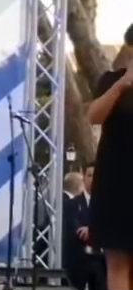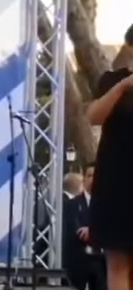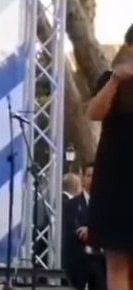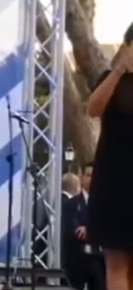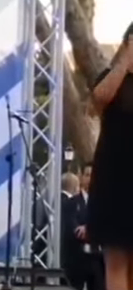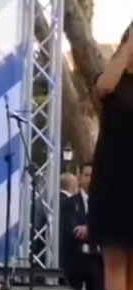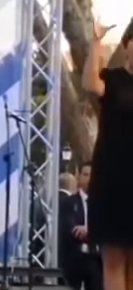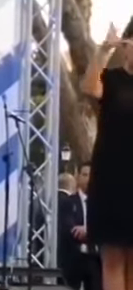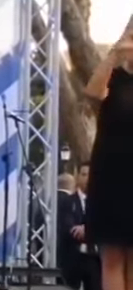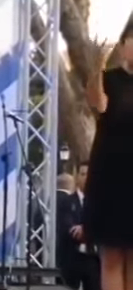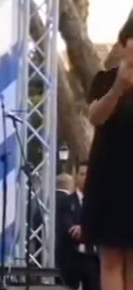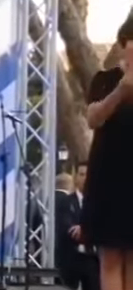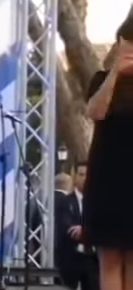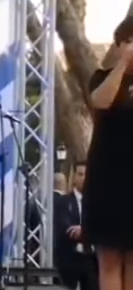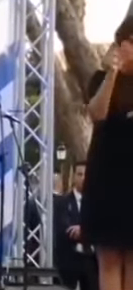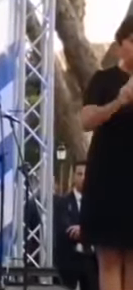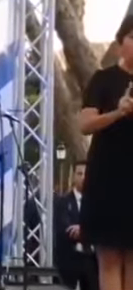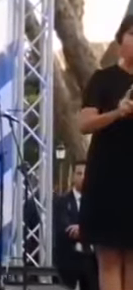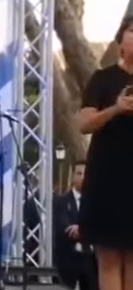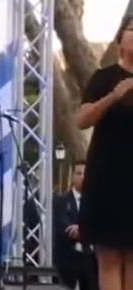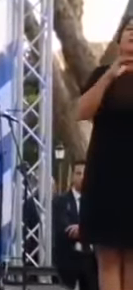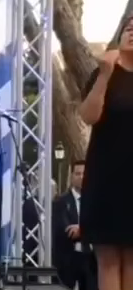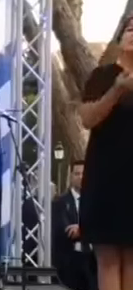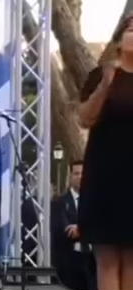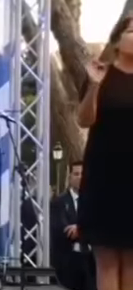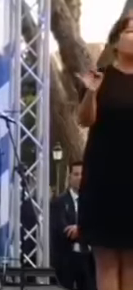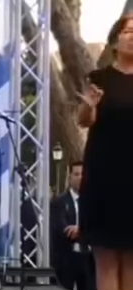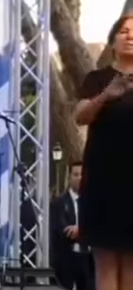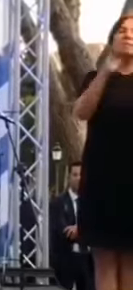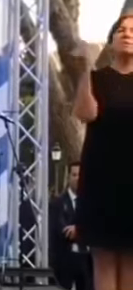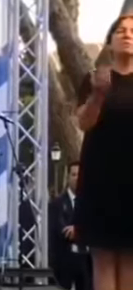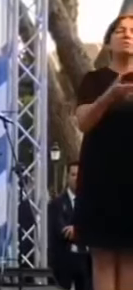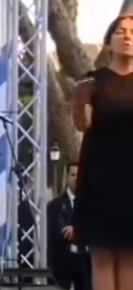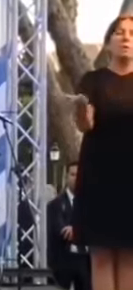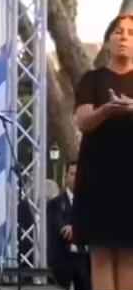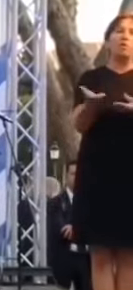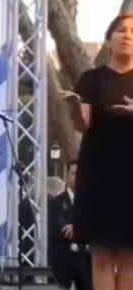hai idea di dove sia il mondo. Ma è tutto così, sono tutti